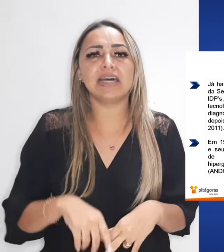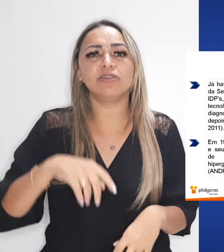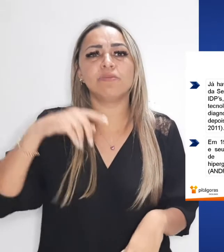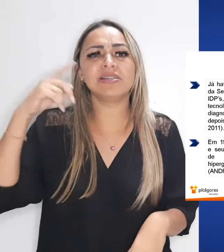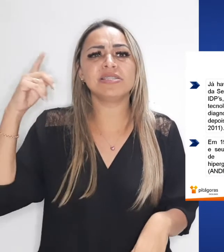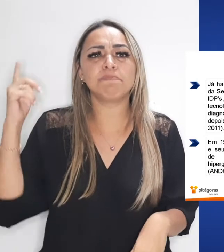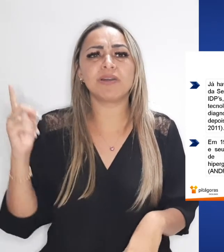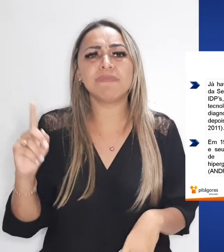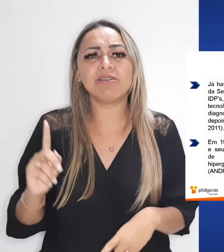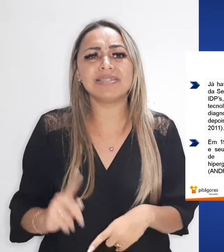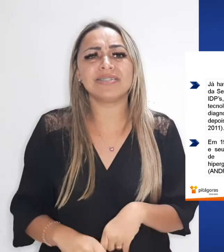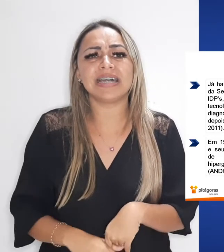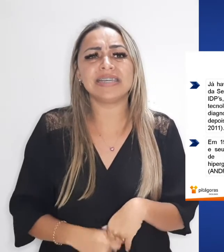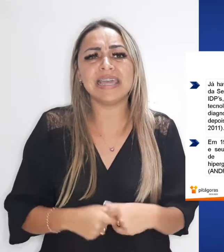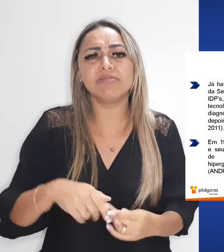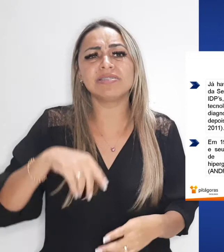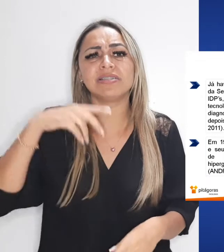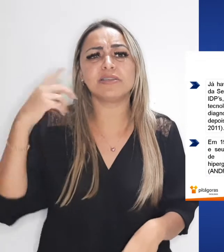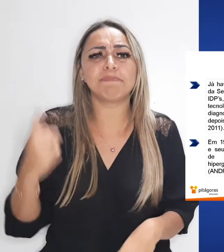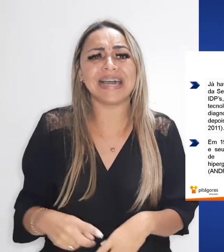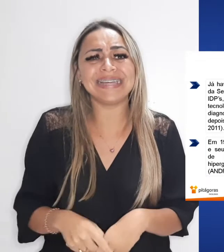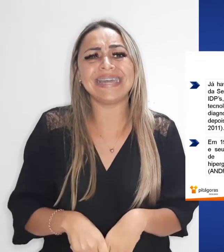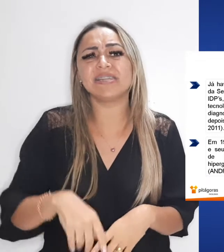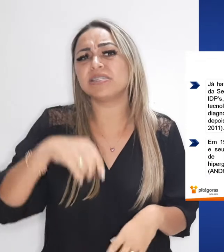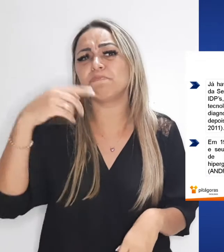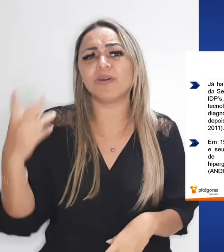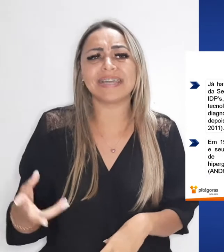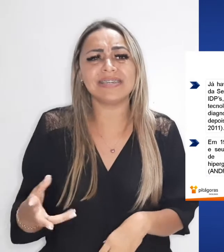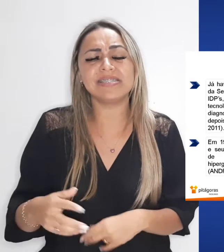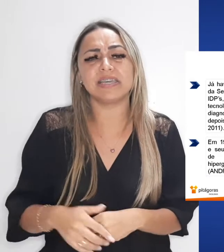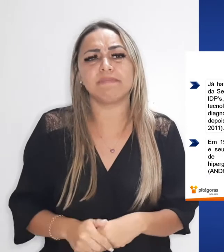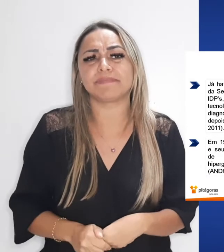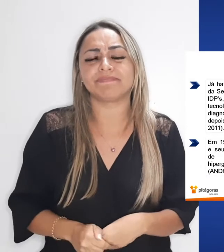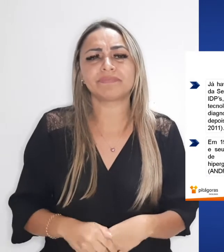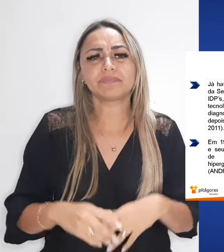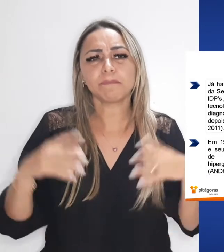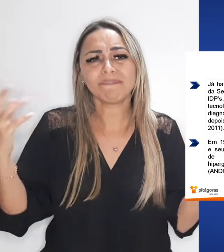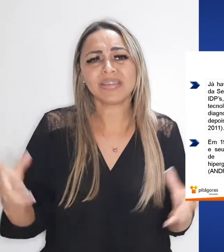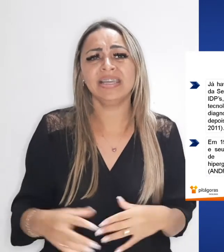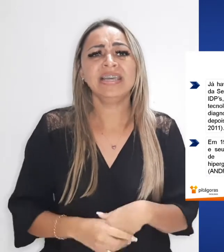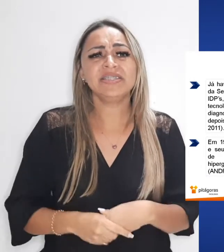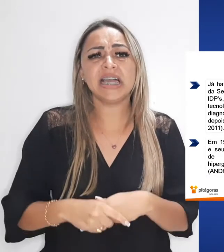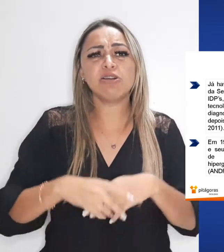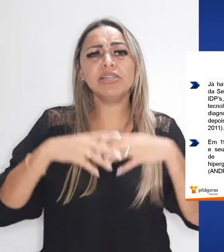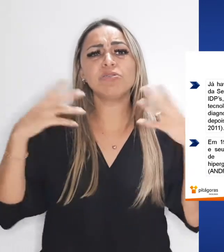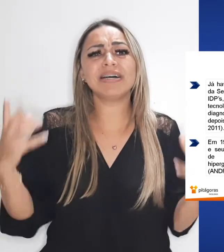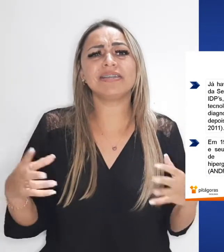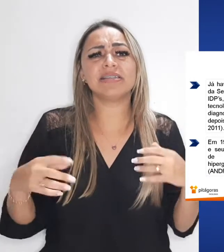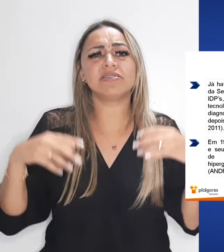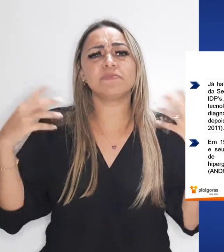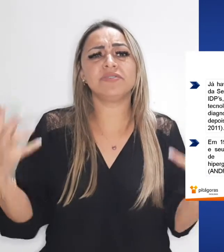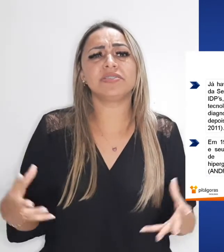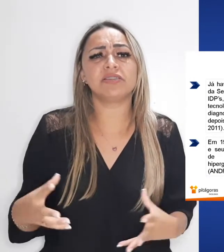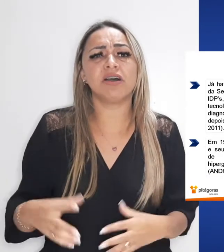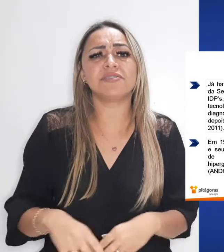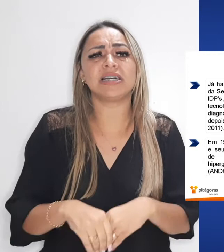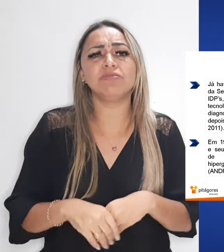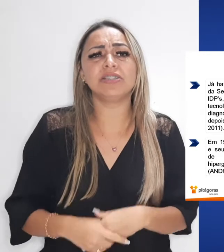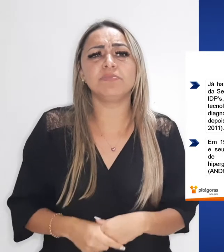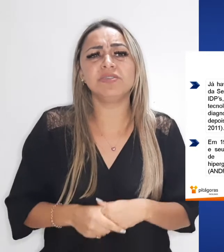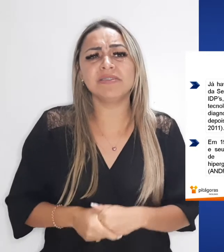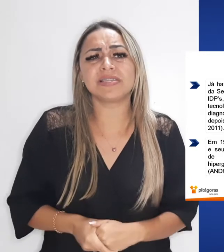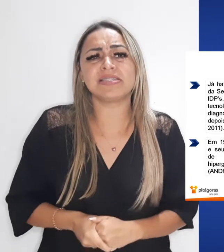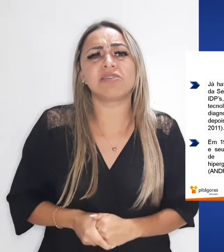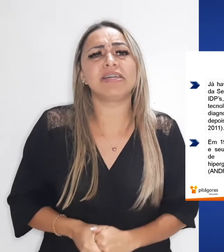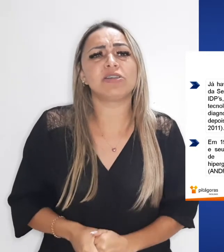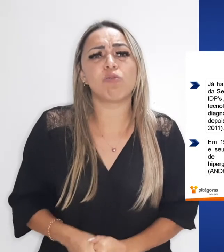T anômalas e por uma quantidade reduzida de plaquetas e por eczema. De acordo com Andrade 2019, já no ano